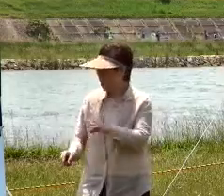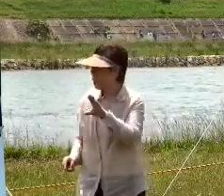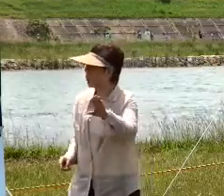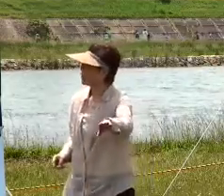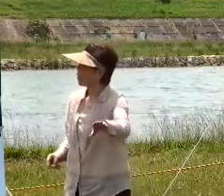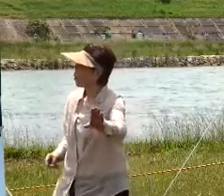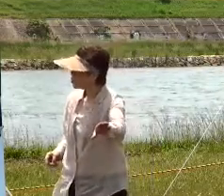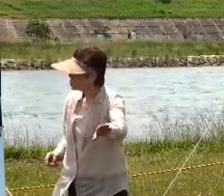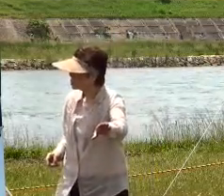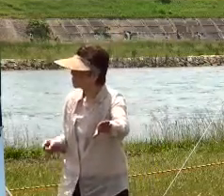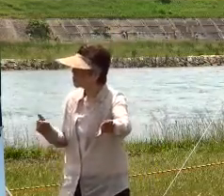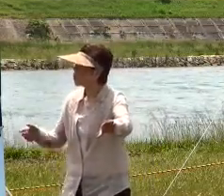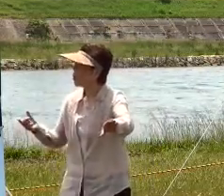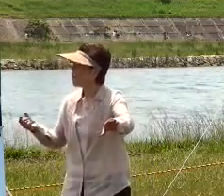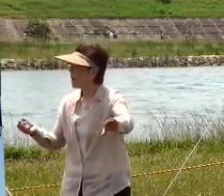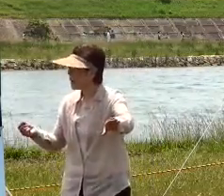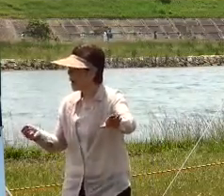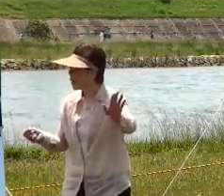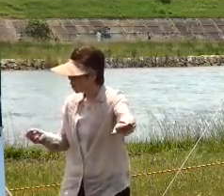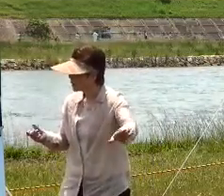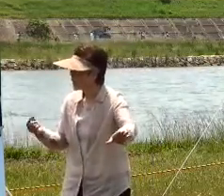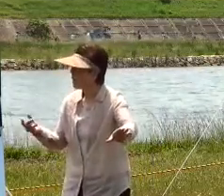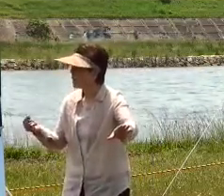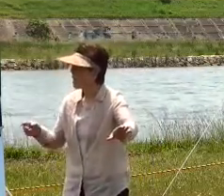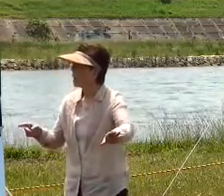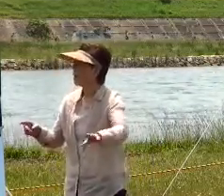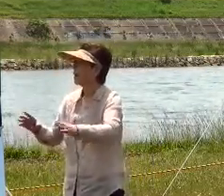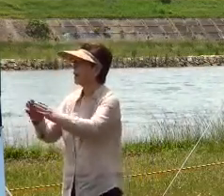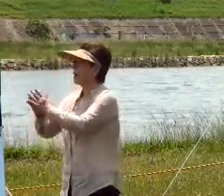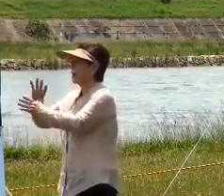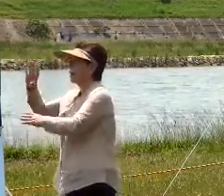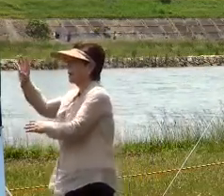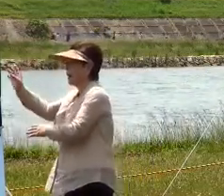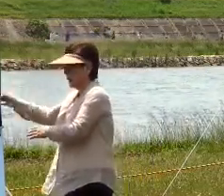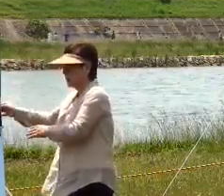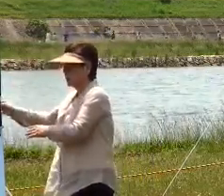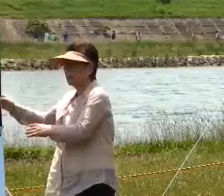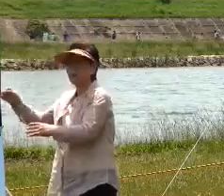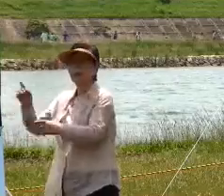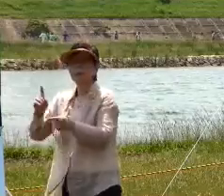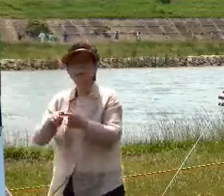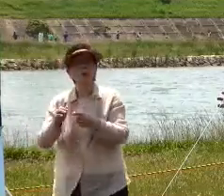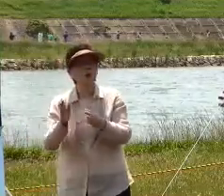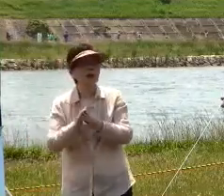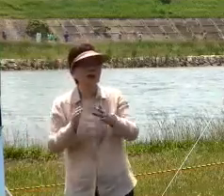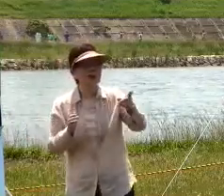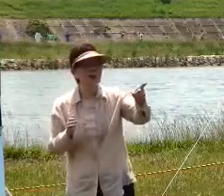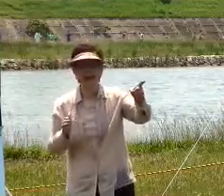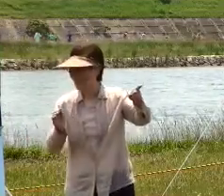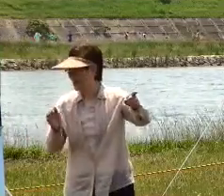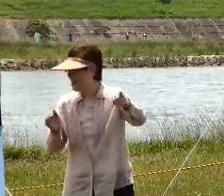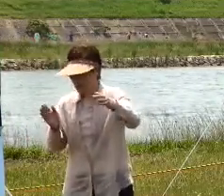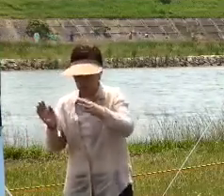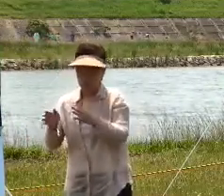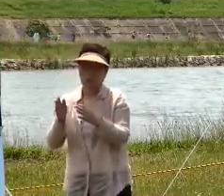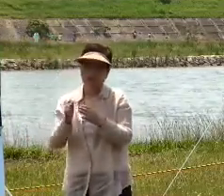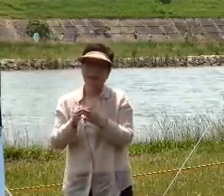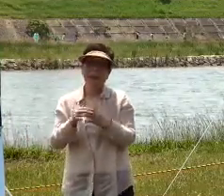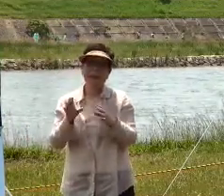だね、そのまま帰っちゃう。だから教会の車、僕が乗ってないときに見たら僕の財布があるかもしれません。